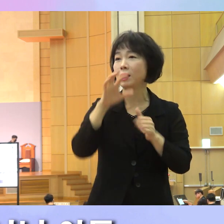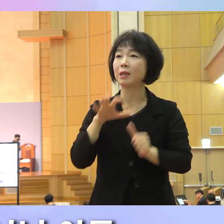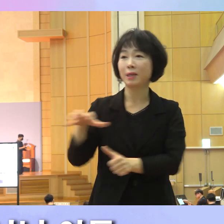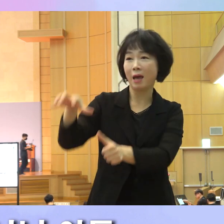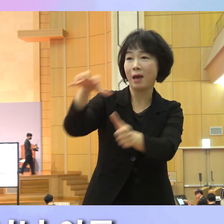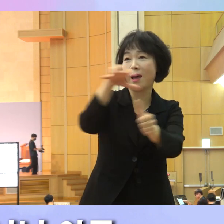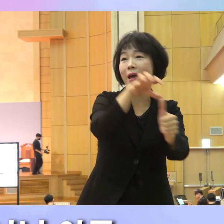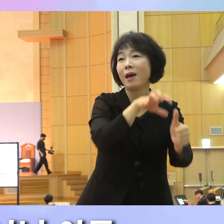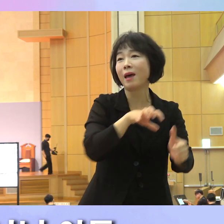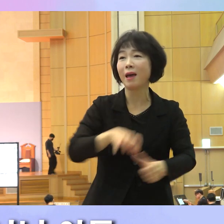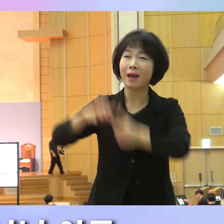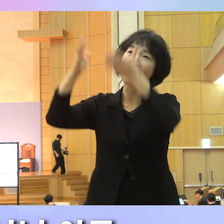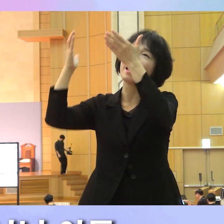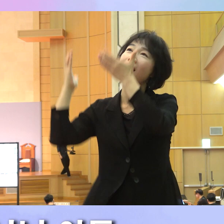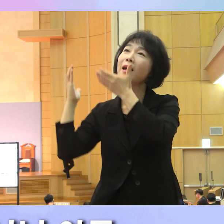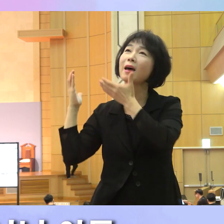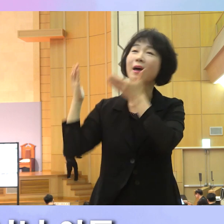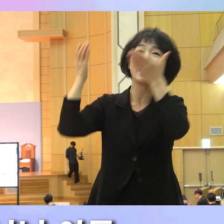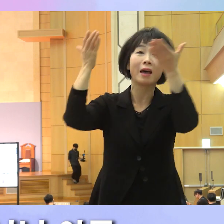지켜주시네.